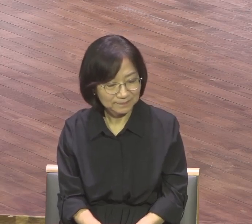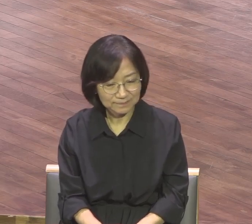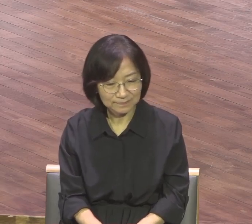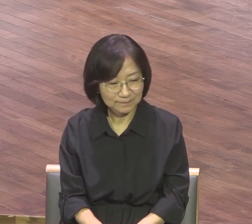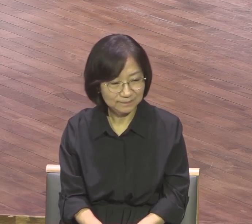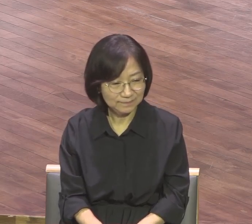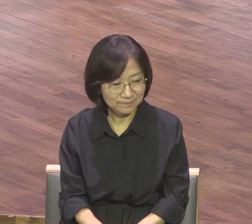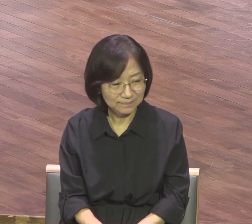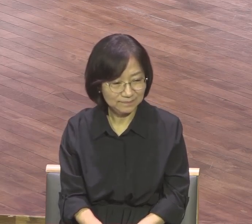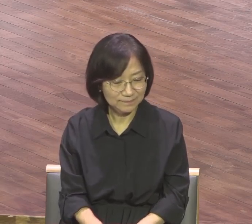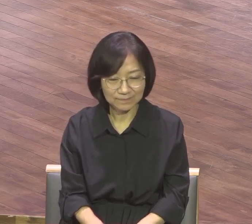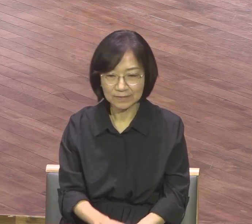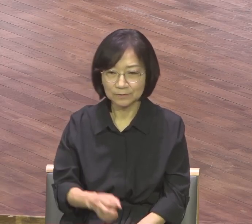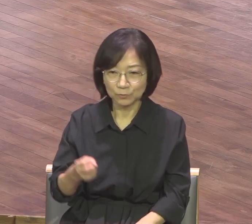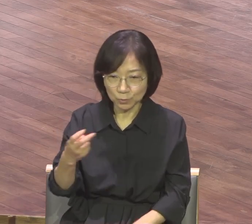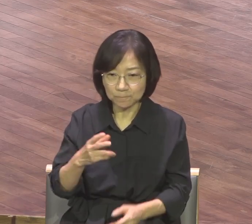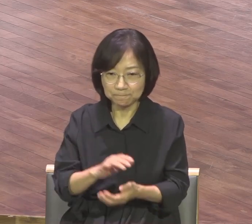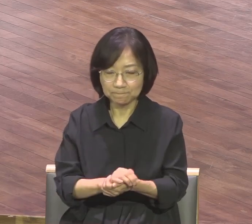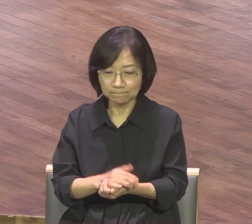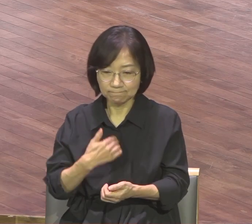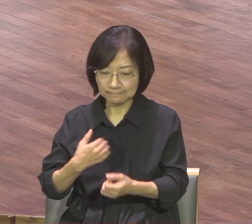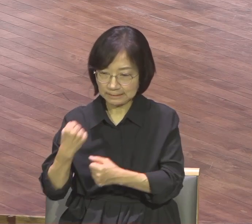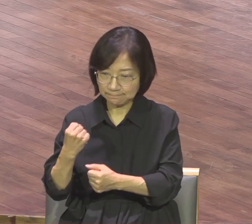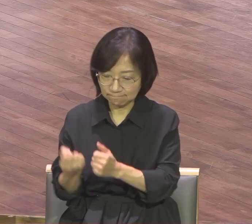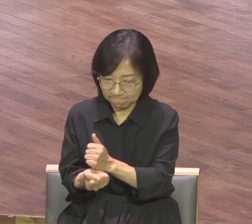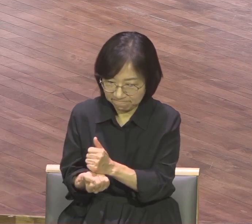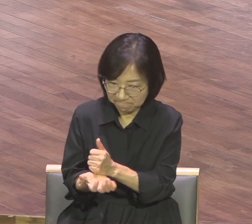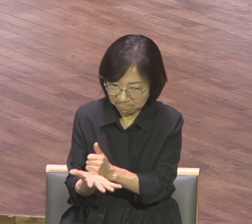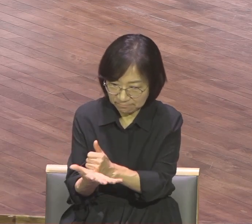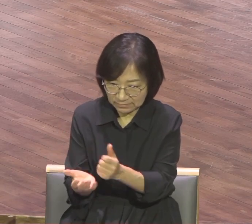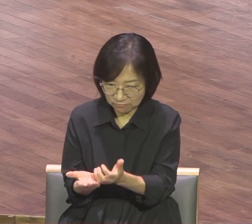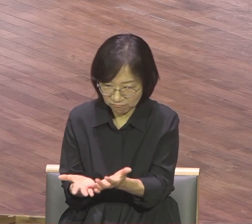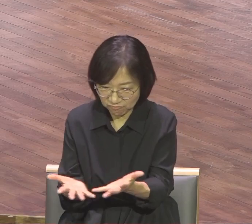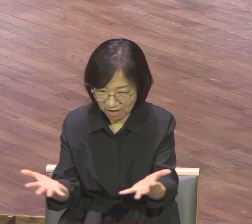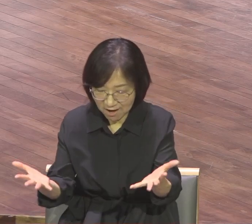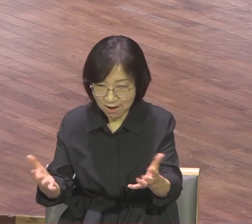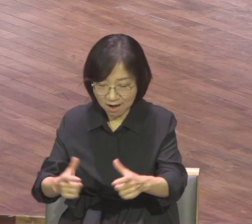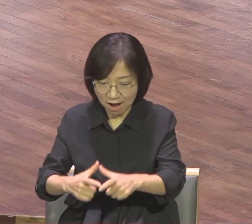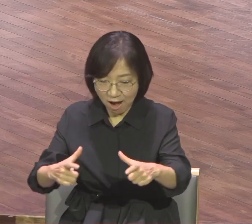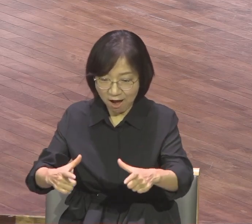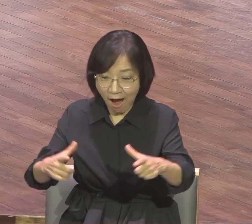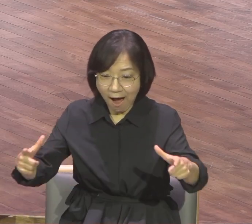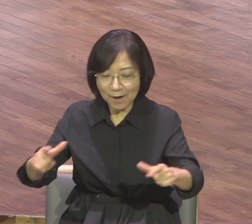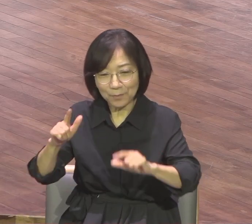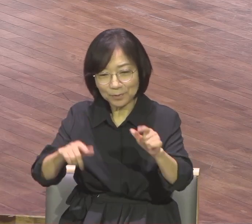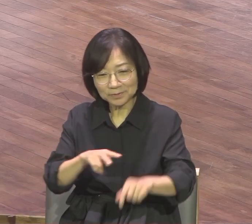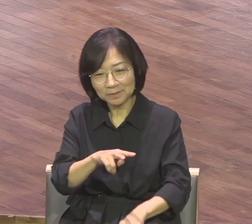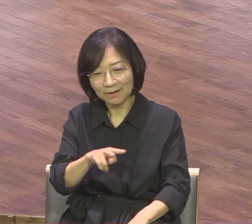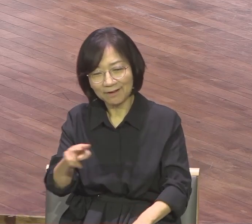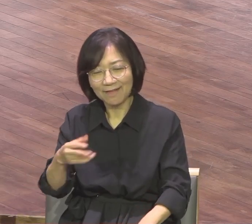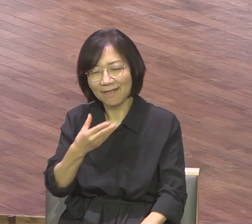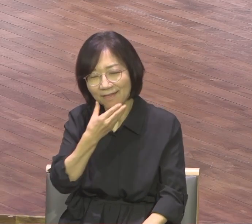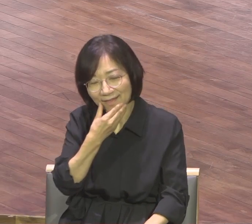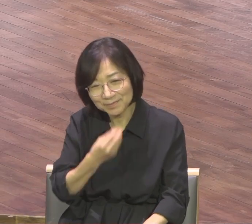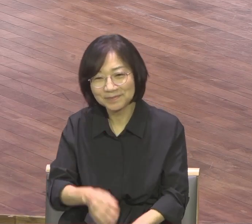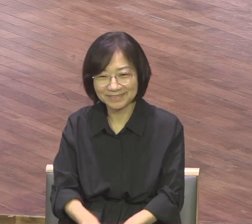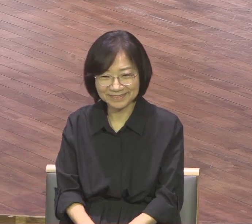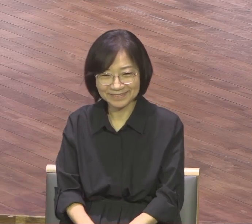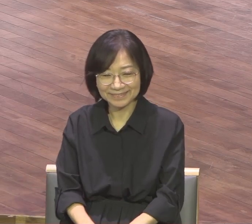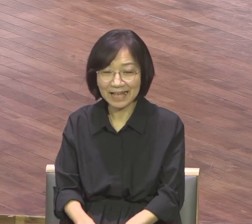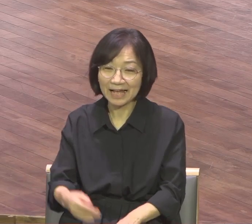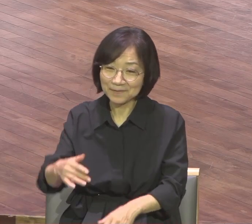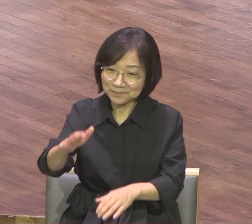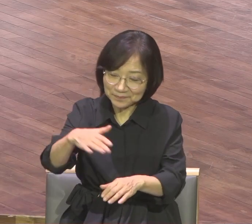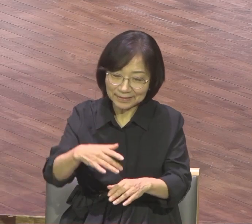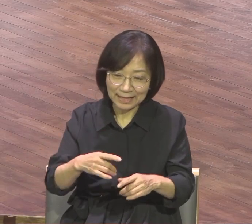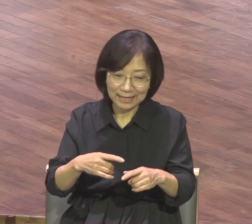이 영적 무빙이 일어나는 모습 보면서 행복한 것. 아멘. 아멘. 식사를 대접을 하면서